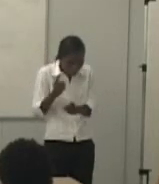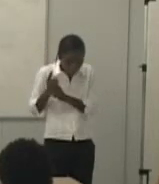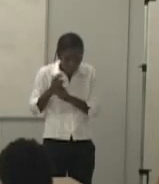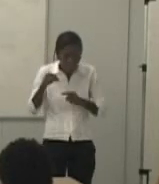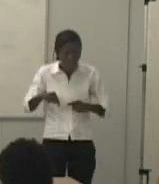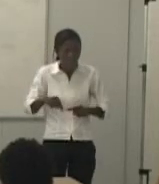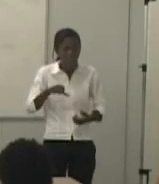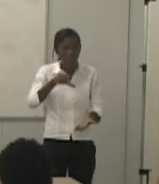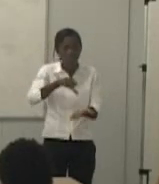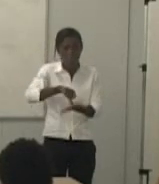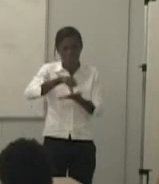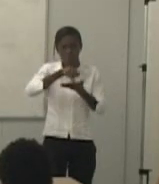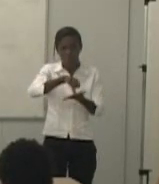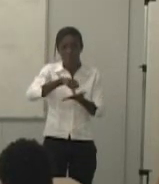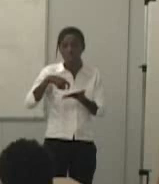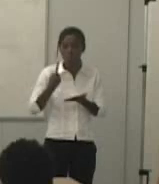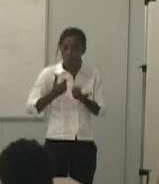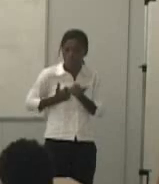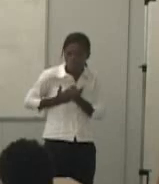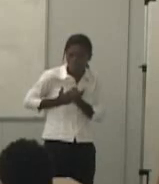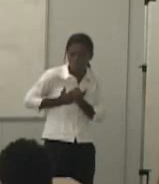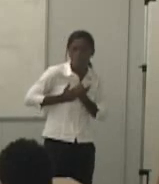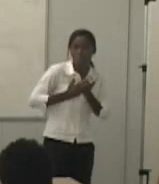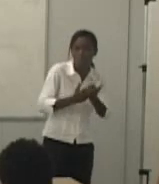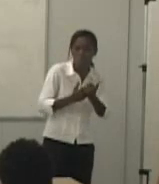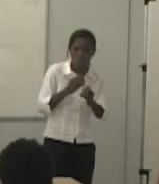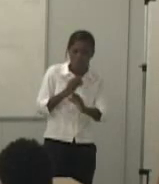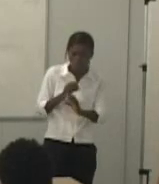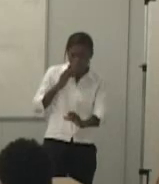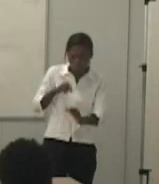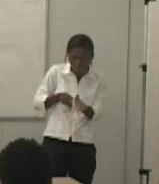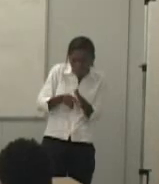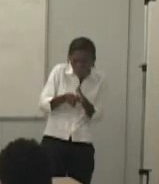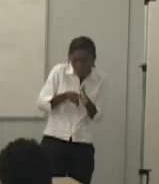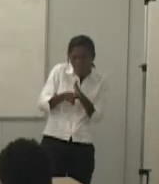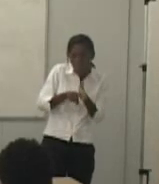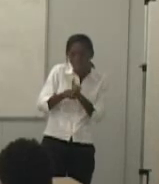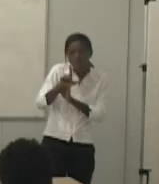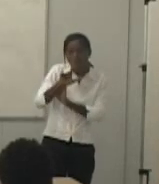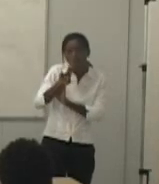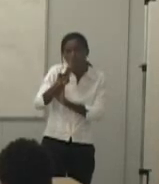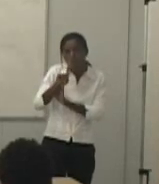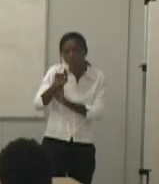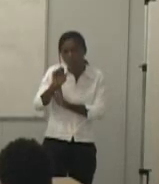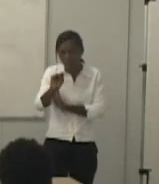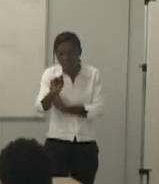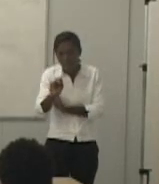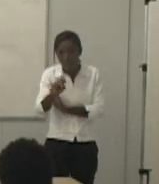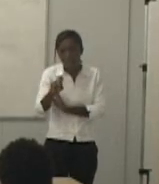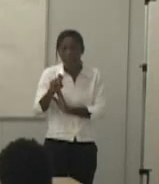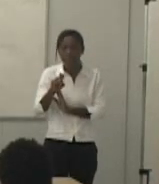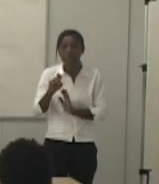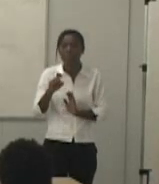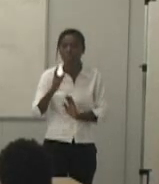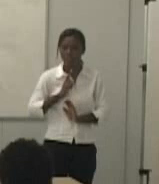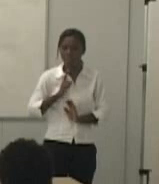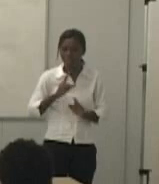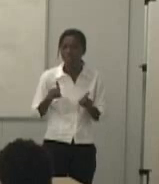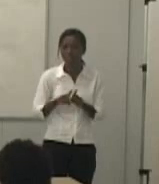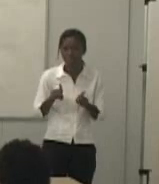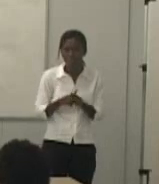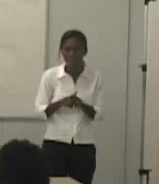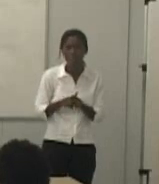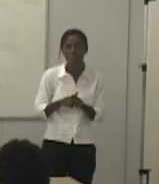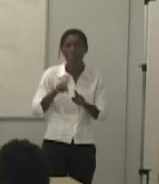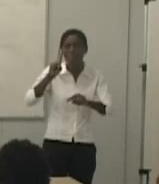apoiou firmemente a instalação de um laboratório de pesquisa aqui do nupex que tem equipamentos caríssimos e a e em